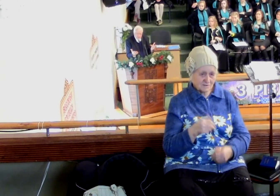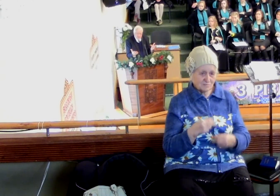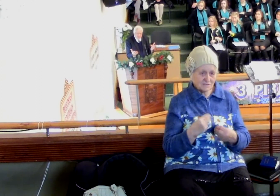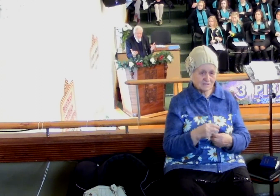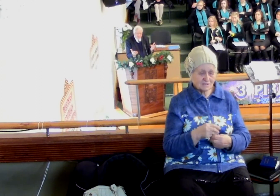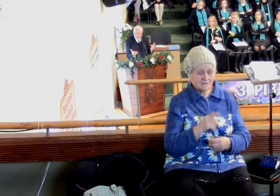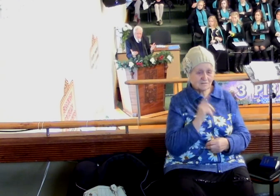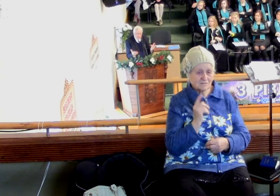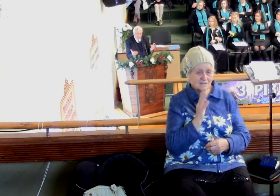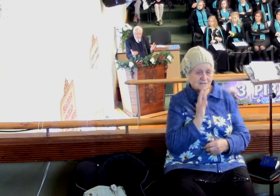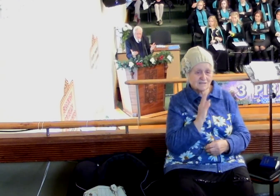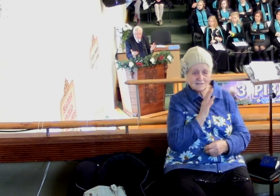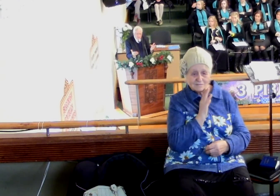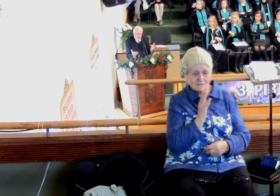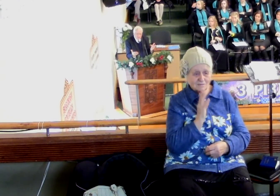Молодая женщина